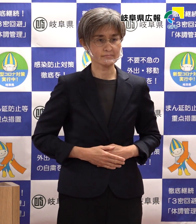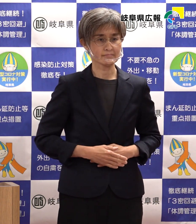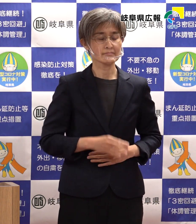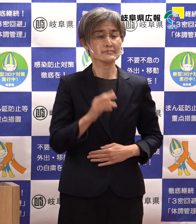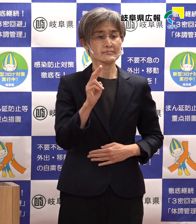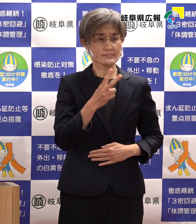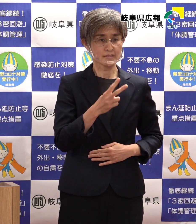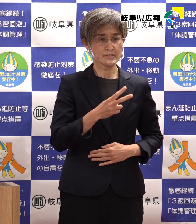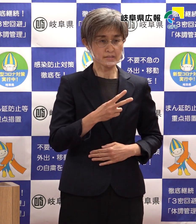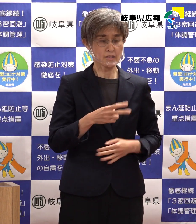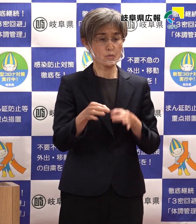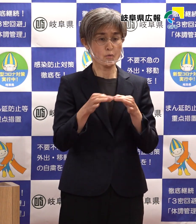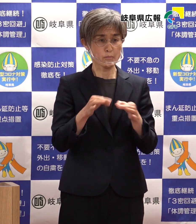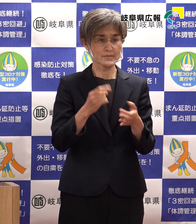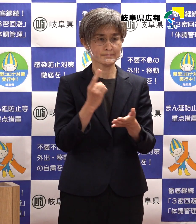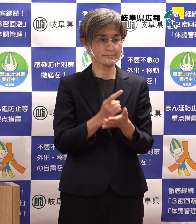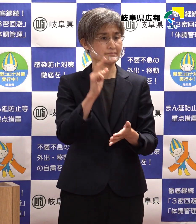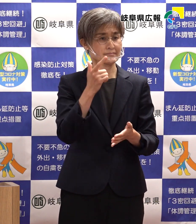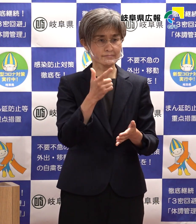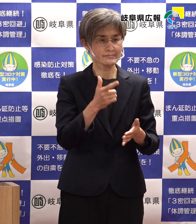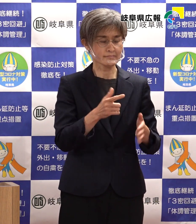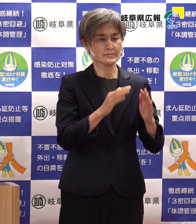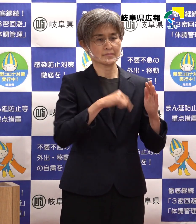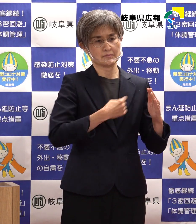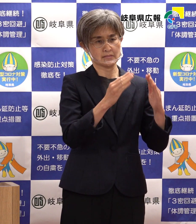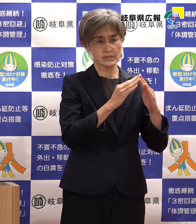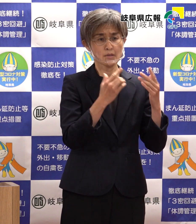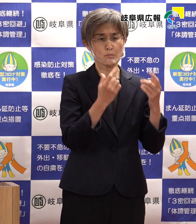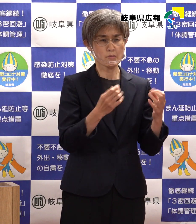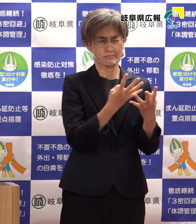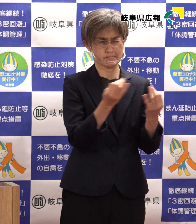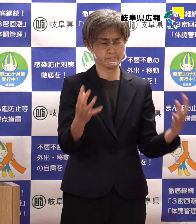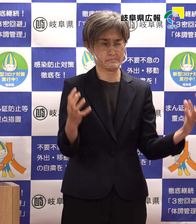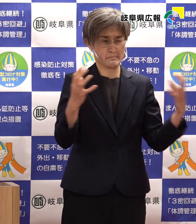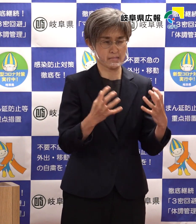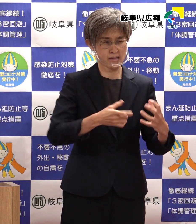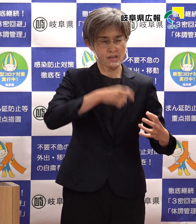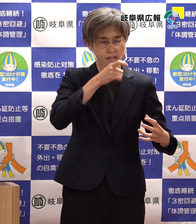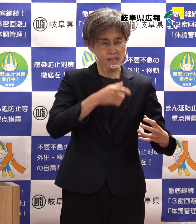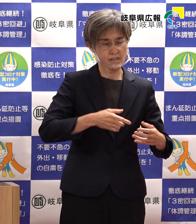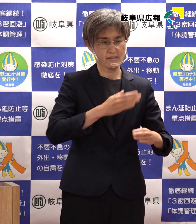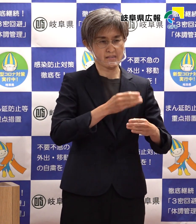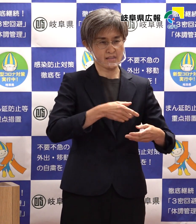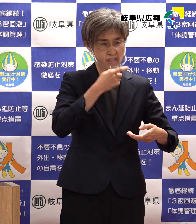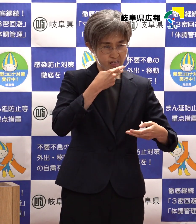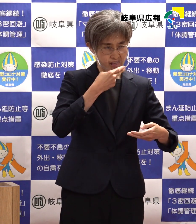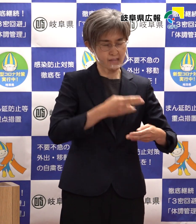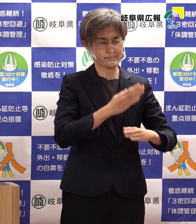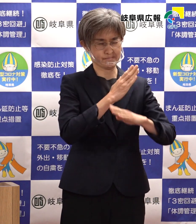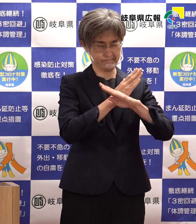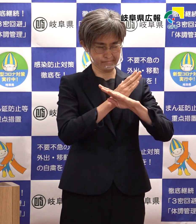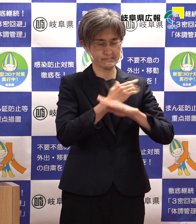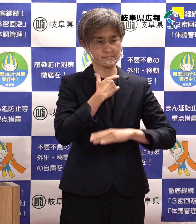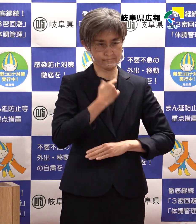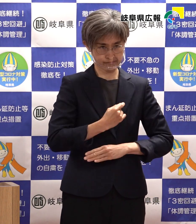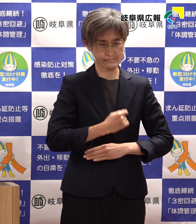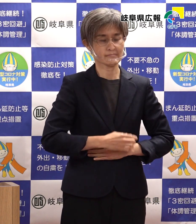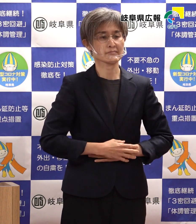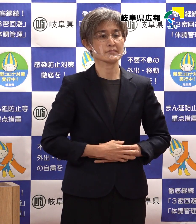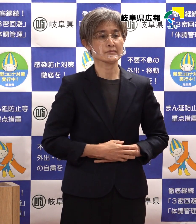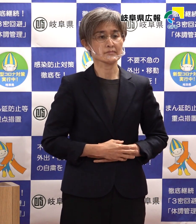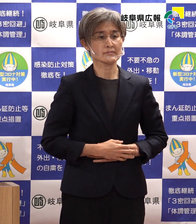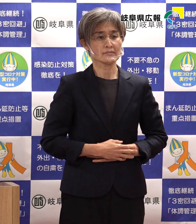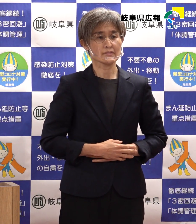含めて大人数長時間での飲酒の自粛要請ということで、このところ、飲食店での、